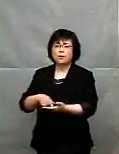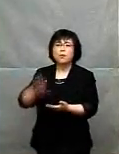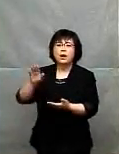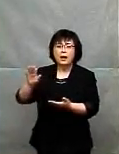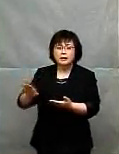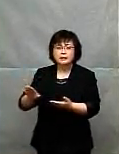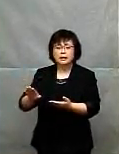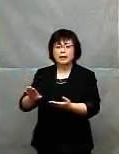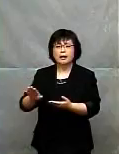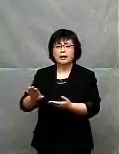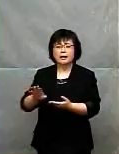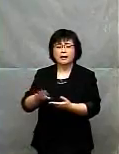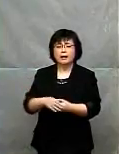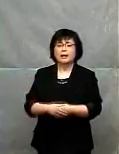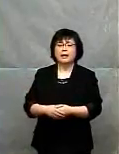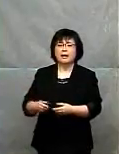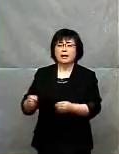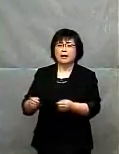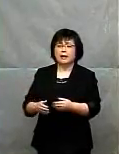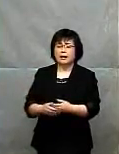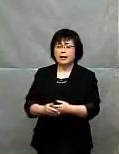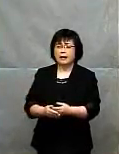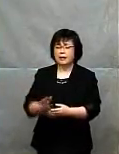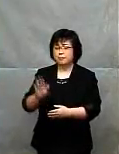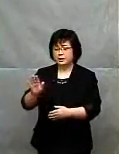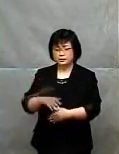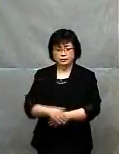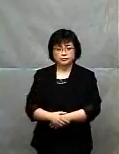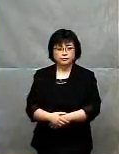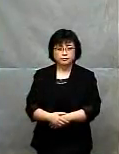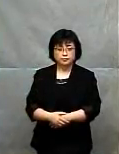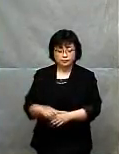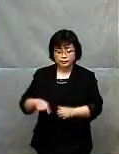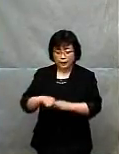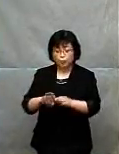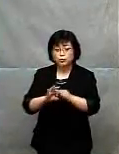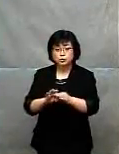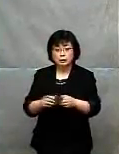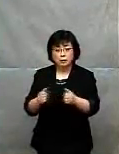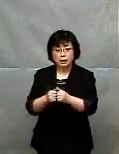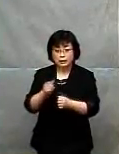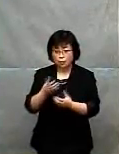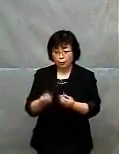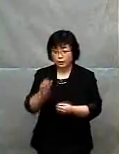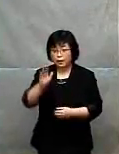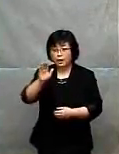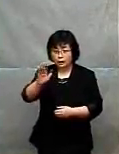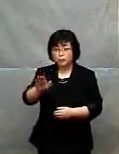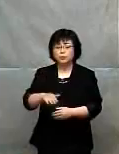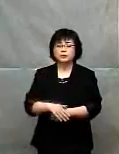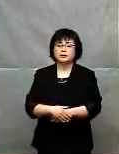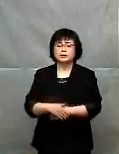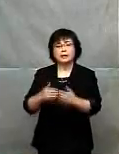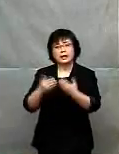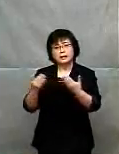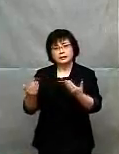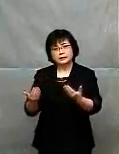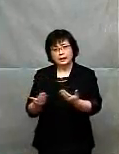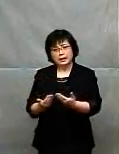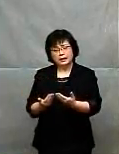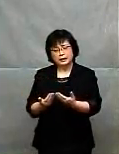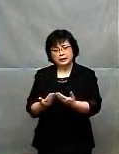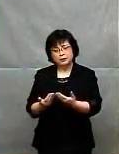。 そういった内容については、会議終わった後に、まあ、大体概